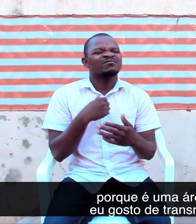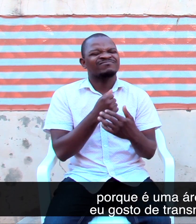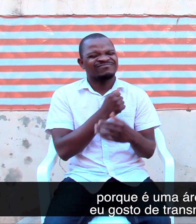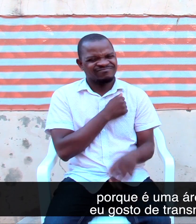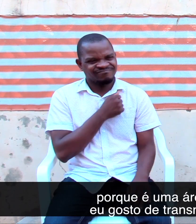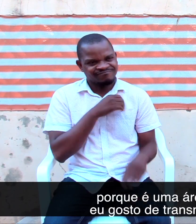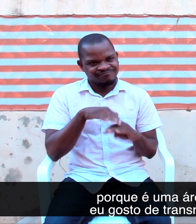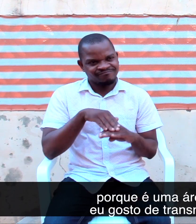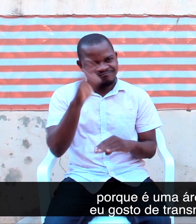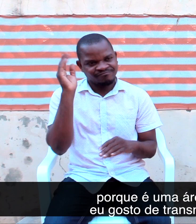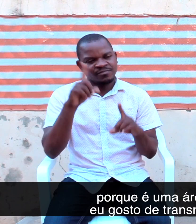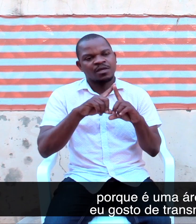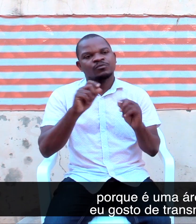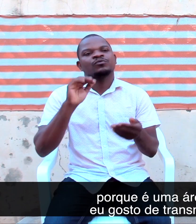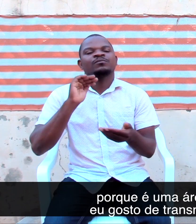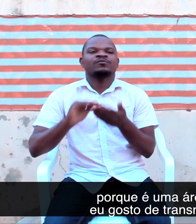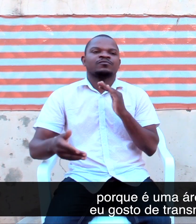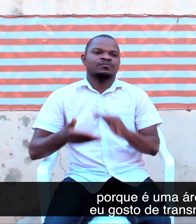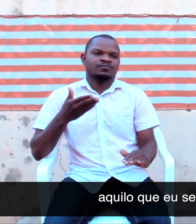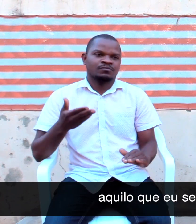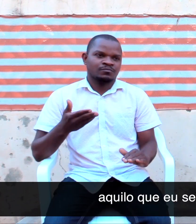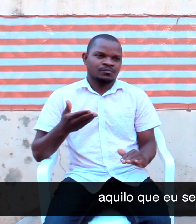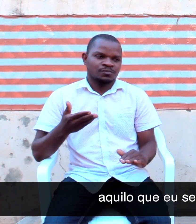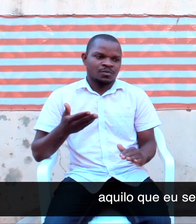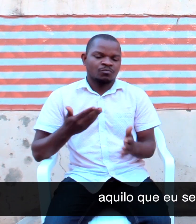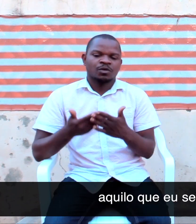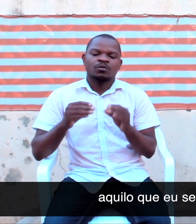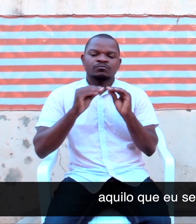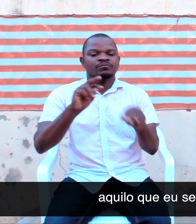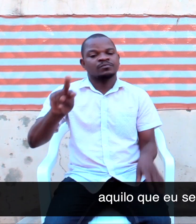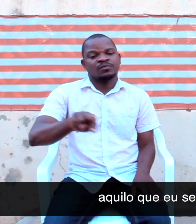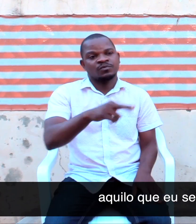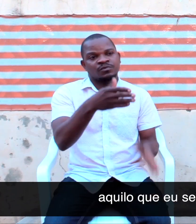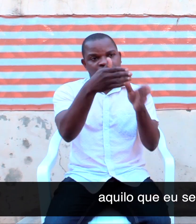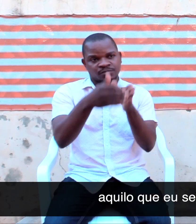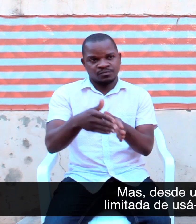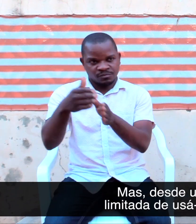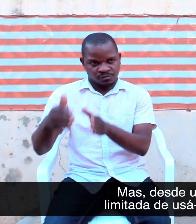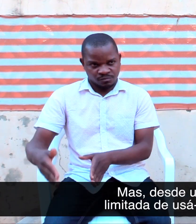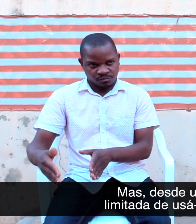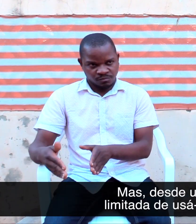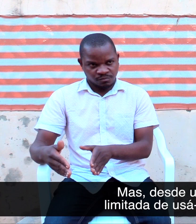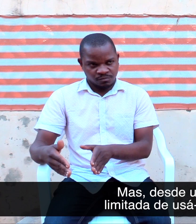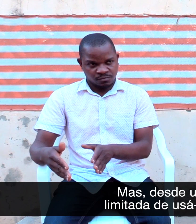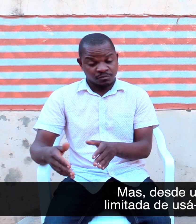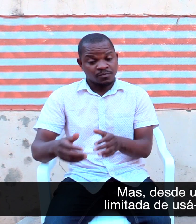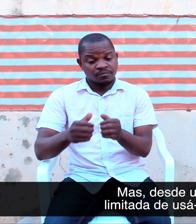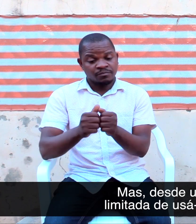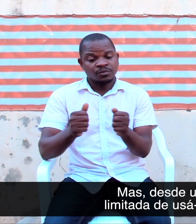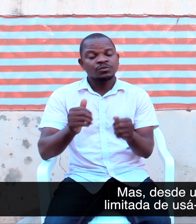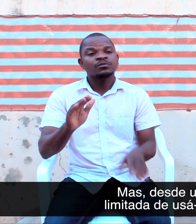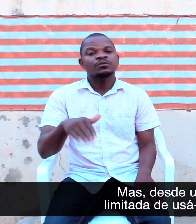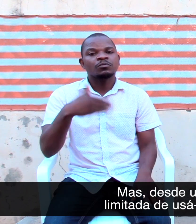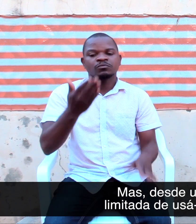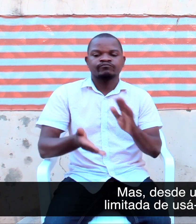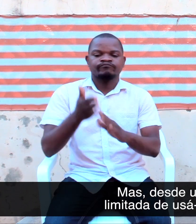de transmitir aquilo que eu aprendi, aquilo que eu sei para as outras pessoas. Mas a partir de uma dada altura eu